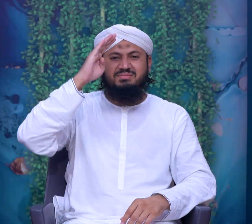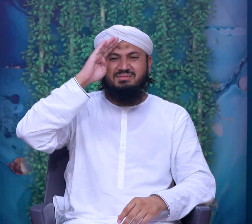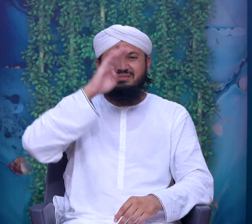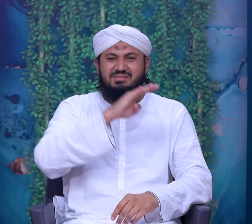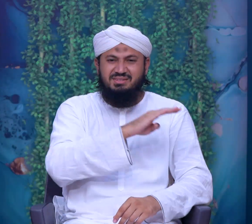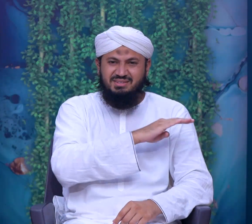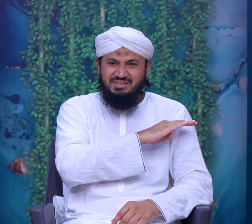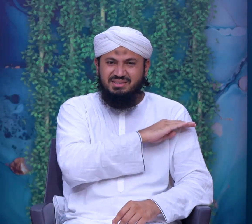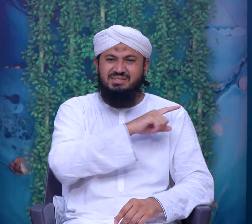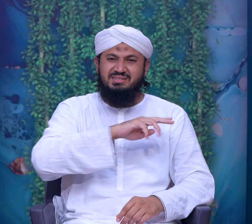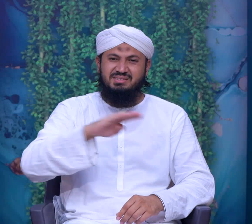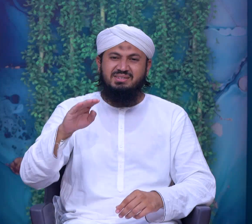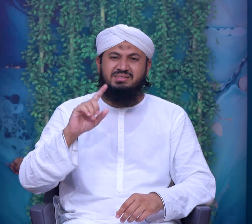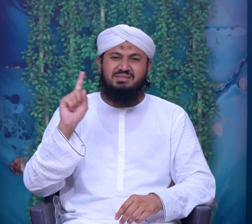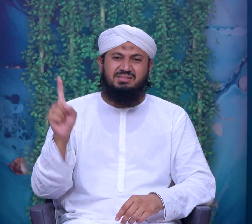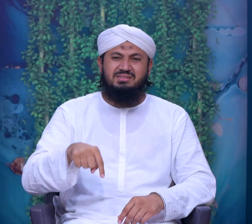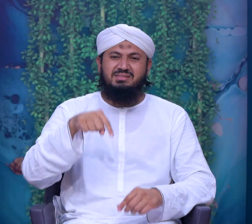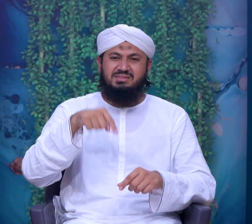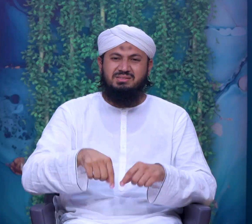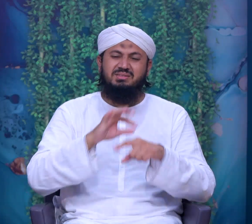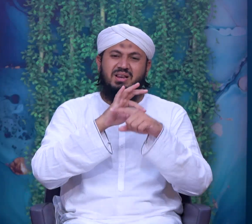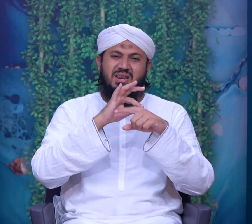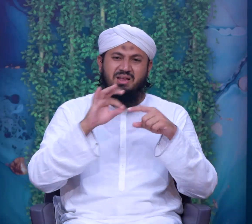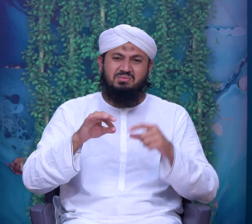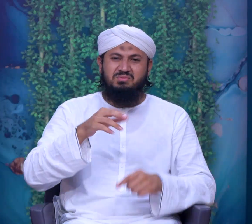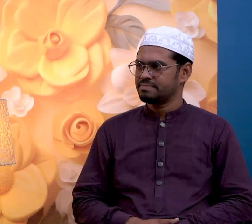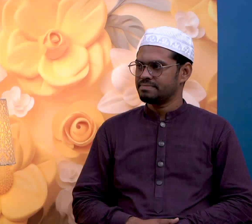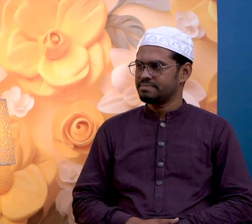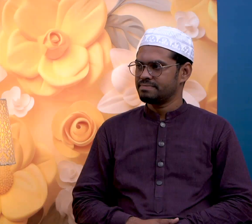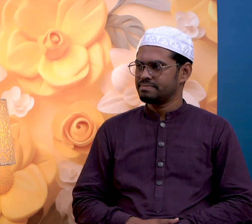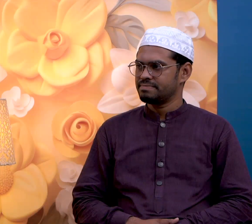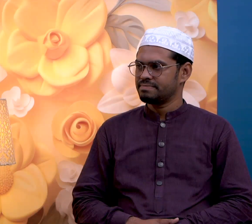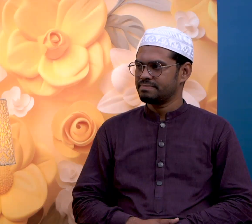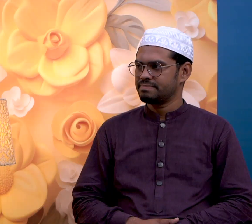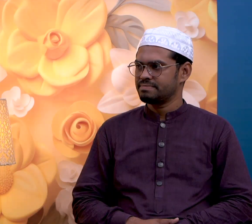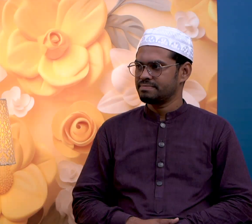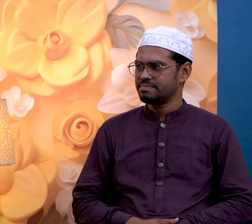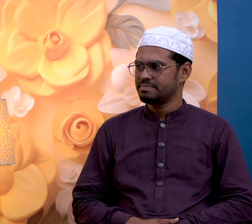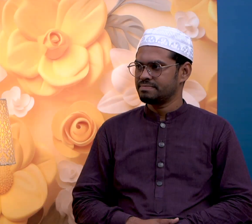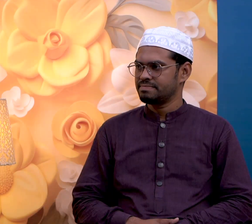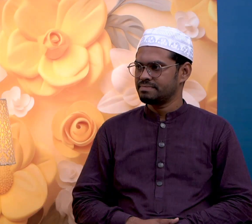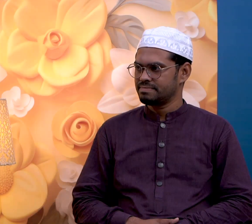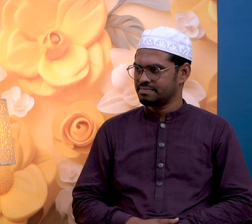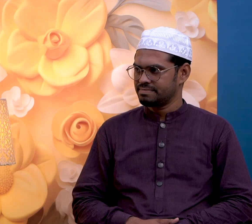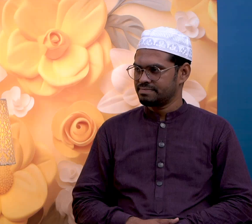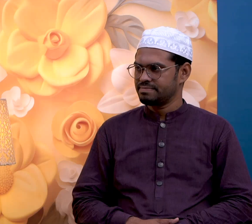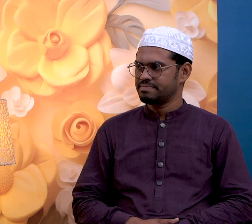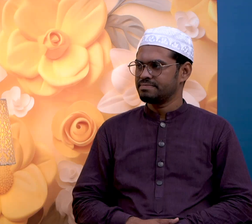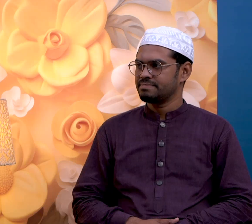نورانی رات میں ہم اپنے نورانی آقا صلی اللہ علیہ وآلہ وصحبہ وسلم کے نور ہونے سے متعلق بیان سنیں گے۔ اولاً